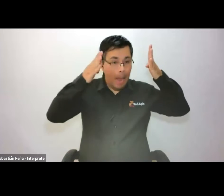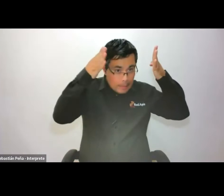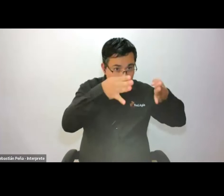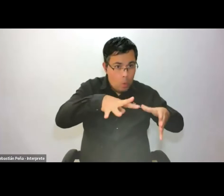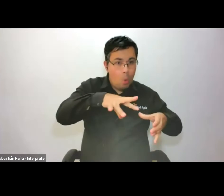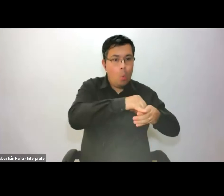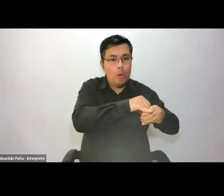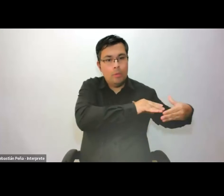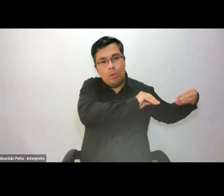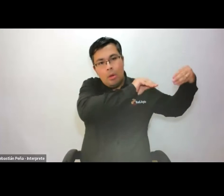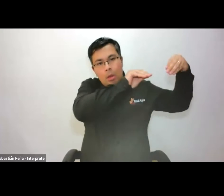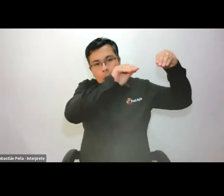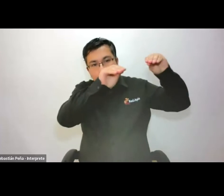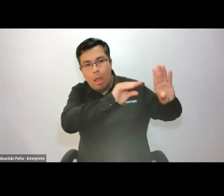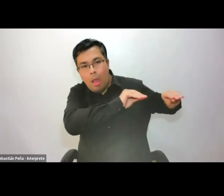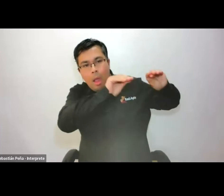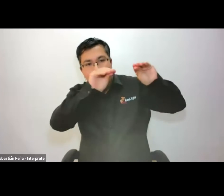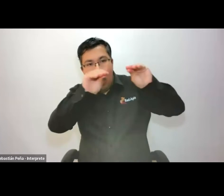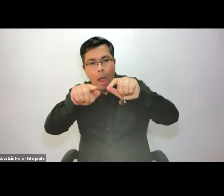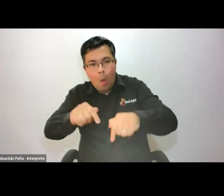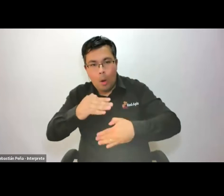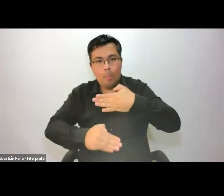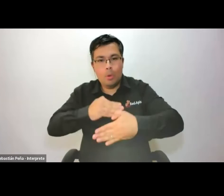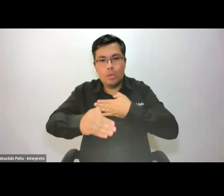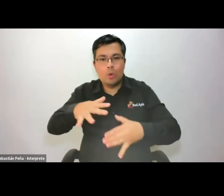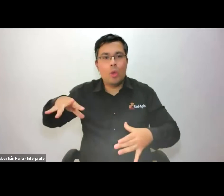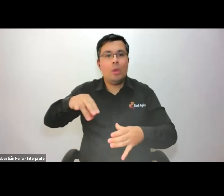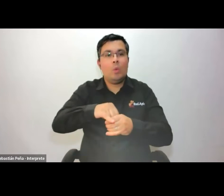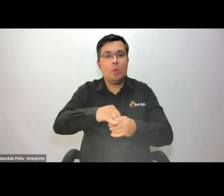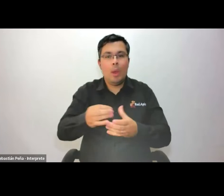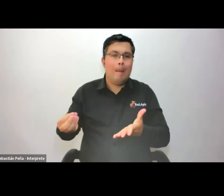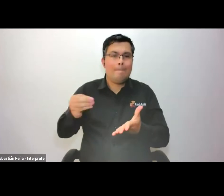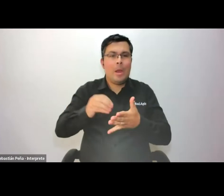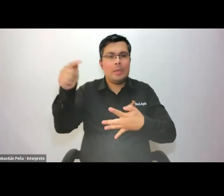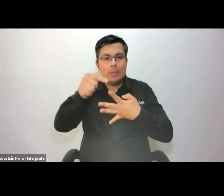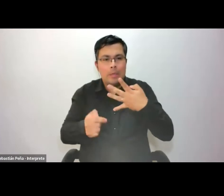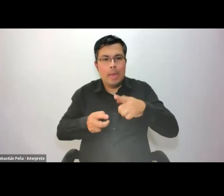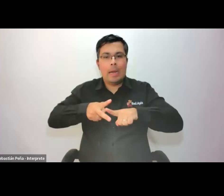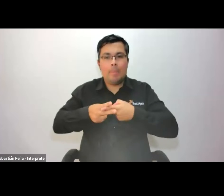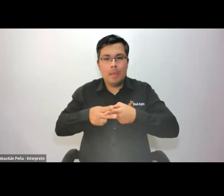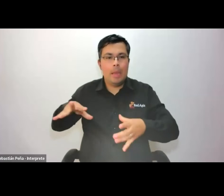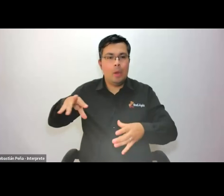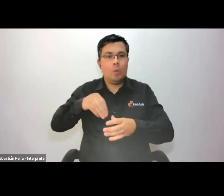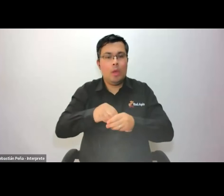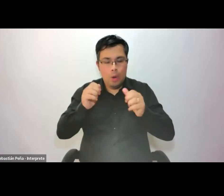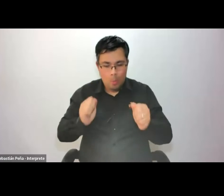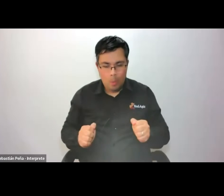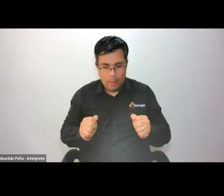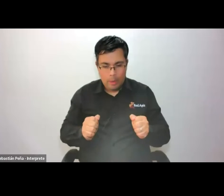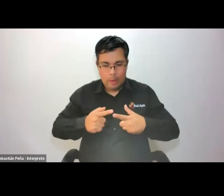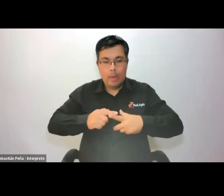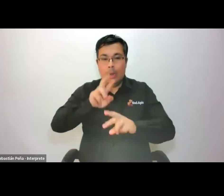con mayor recursos normativos que permitan garantizar esos derechos. Entonces, cuando nos planteamos que